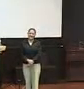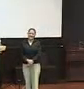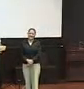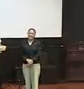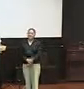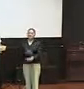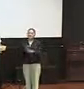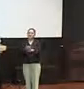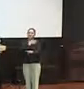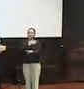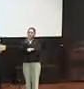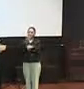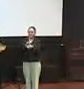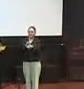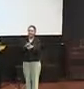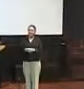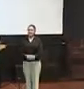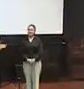Muy buenos días,